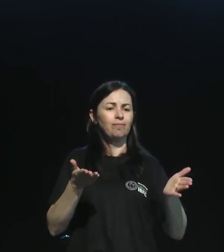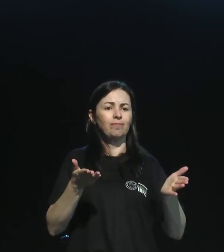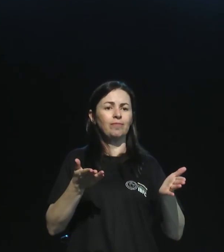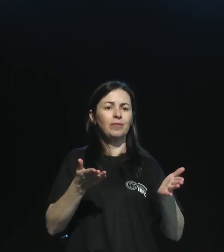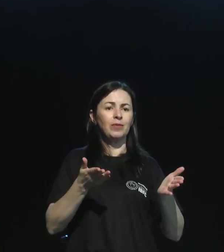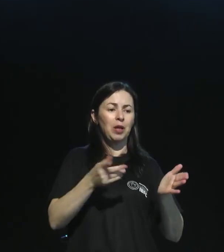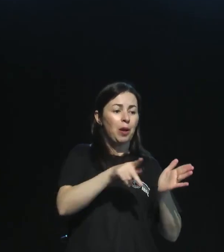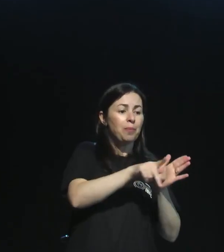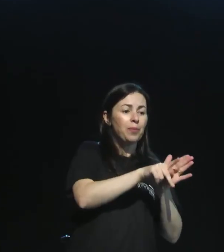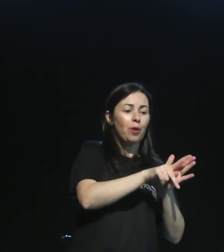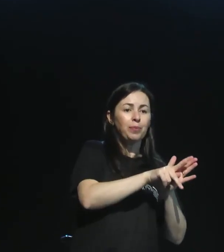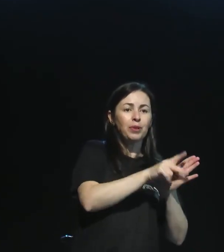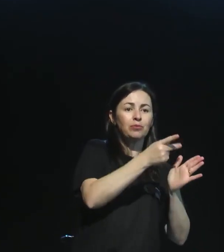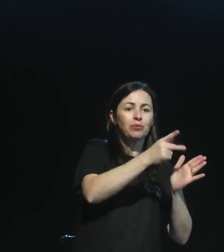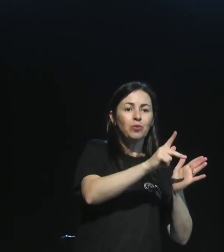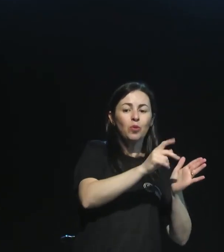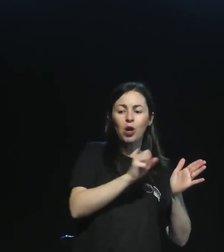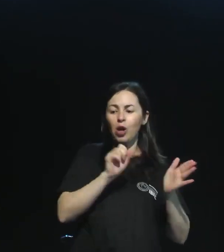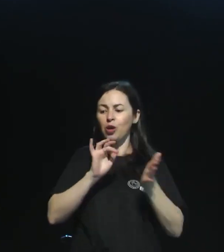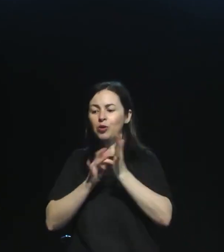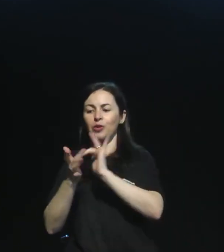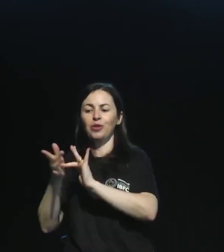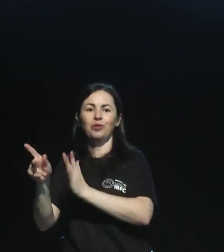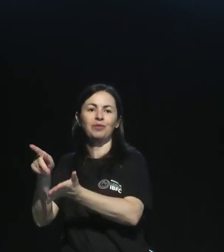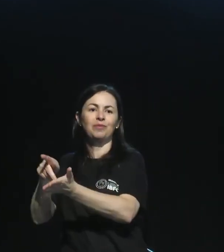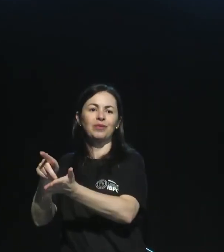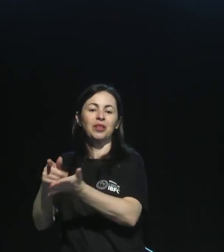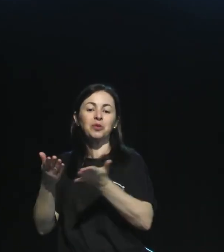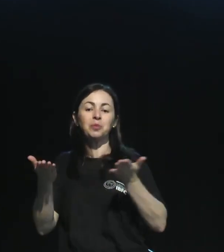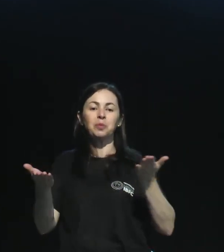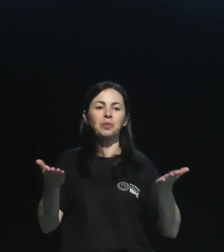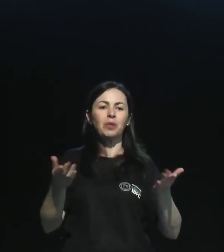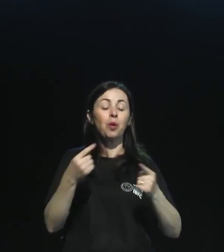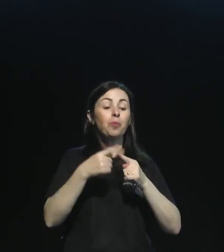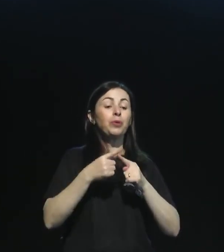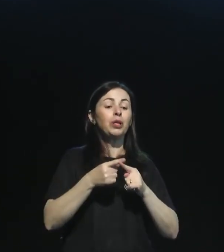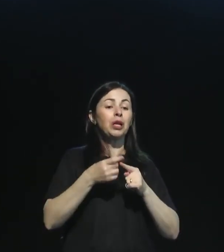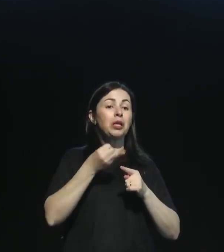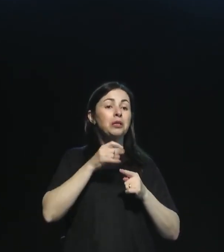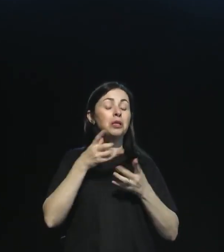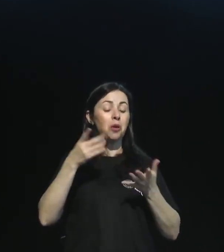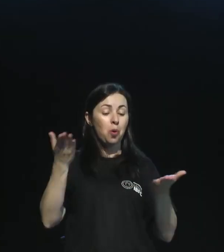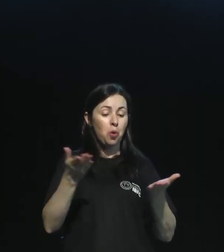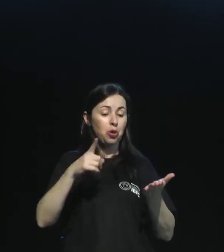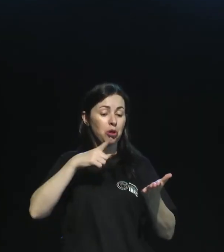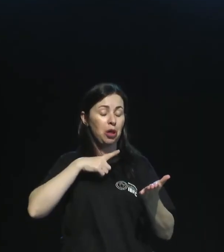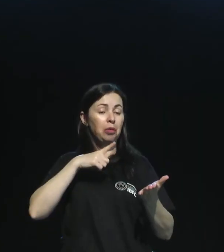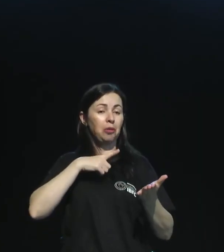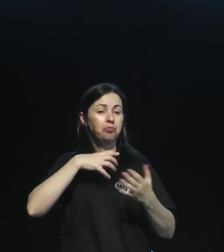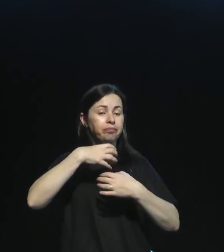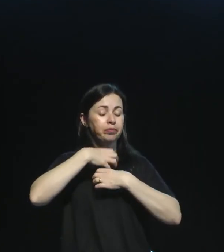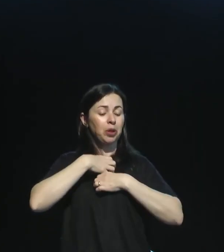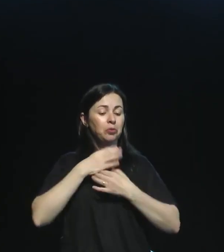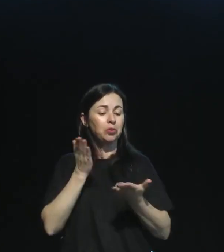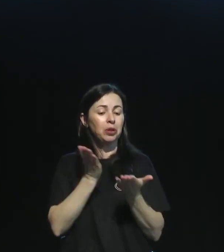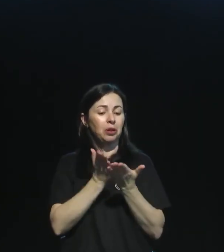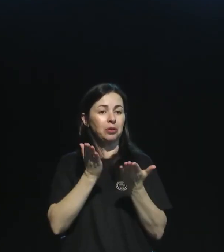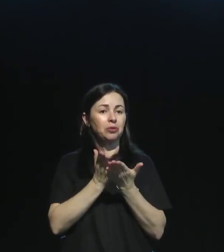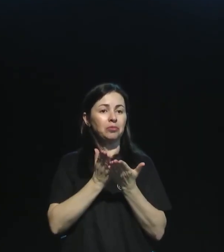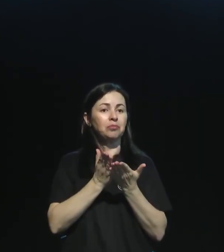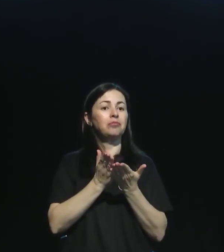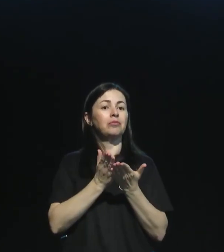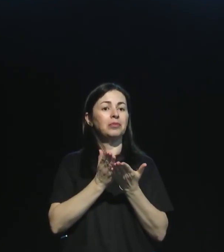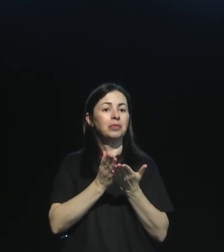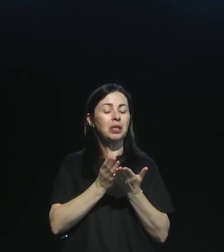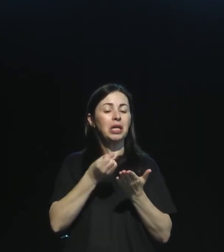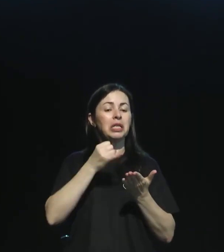E se você é um cristão, se você é um crente em Jesus, se você é